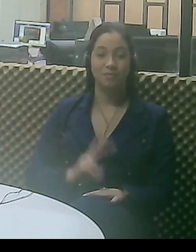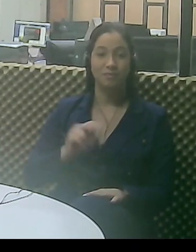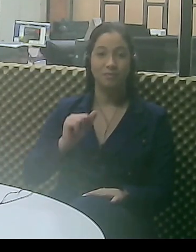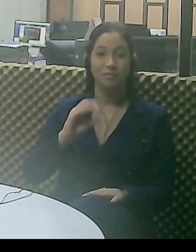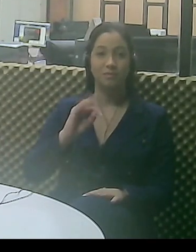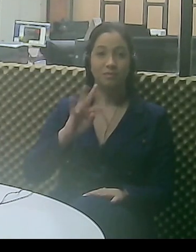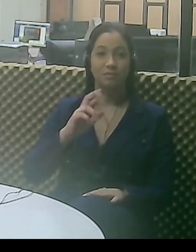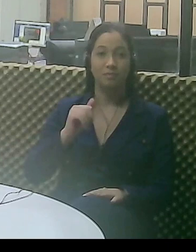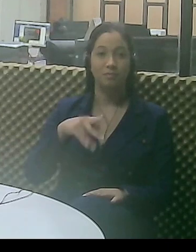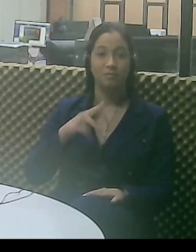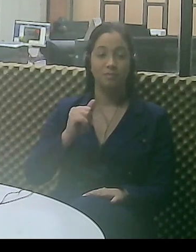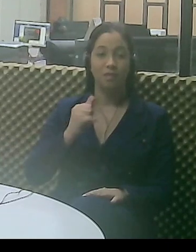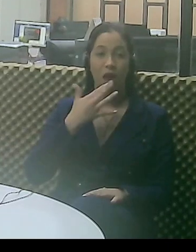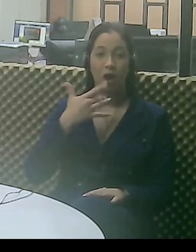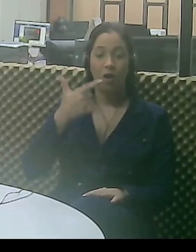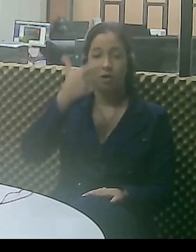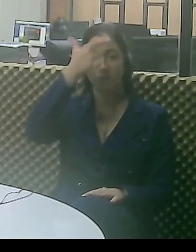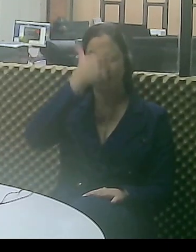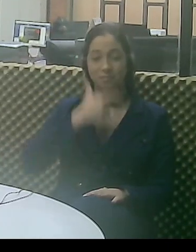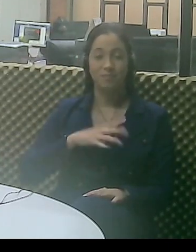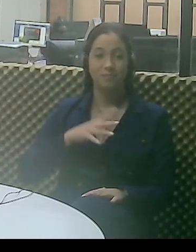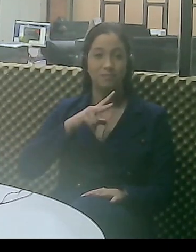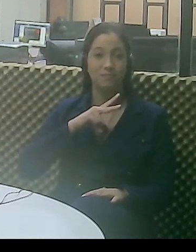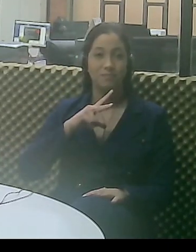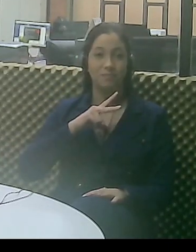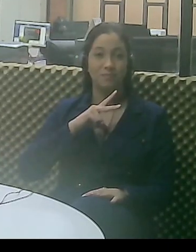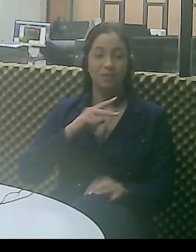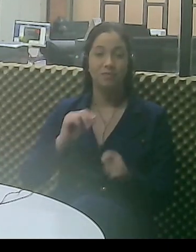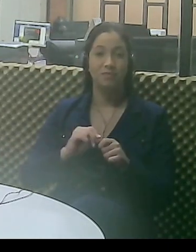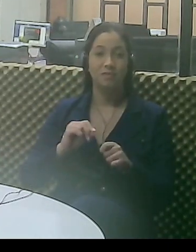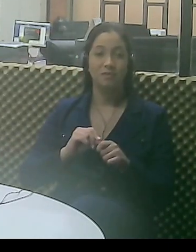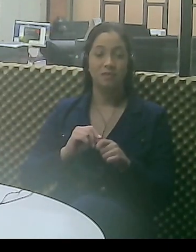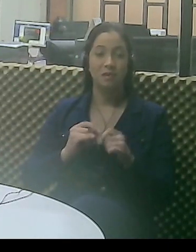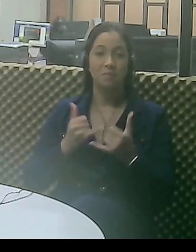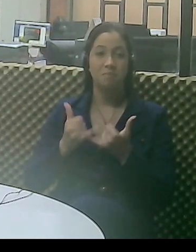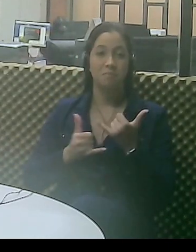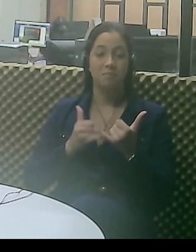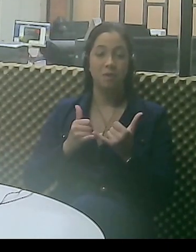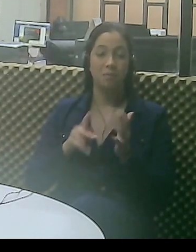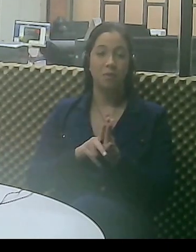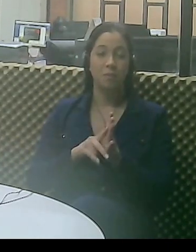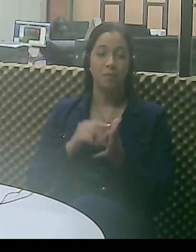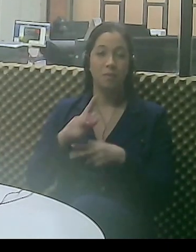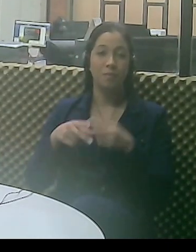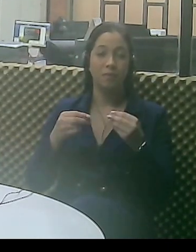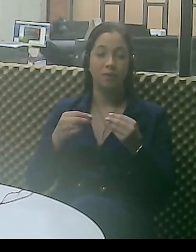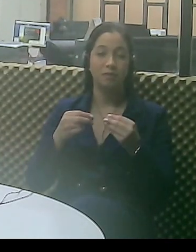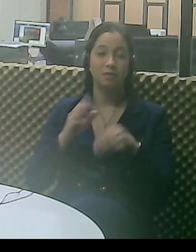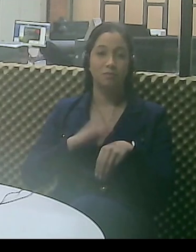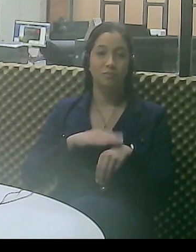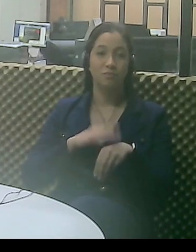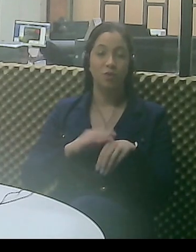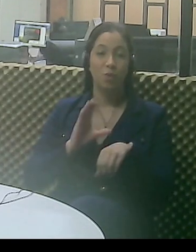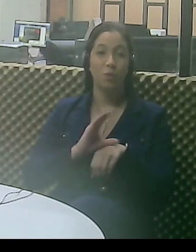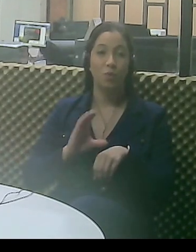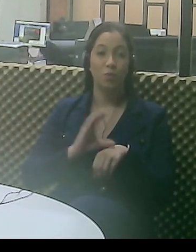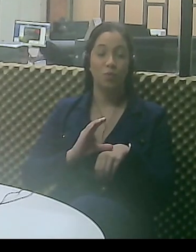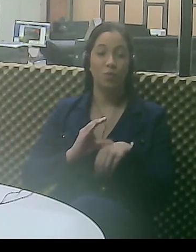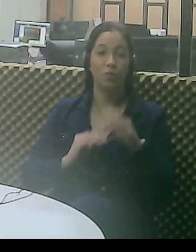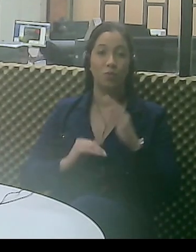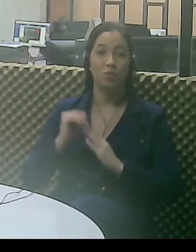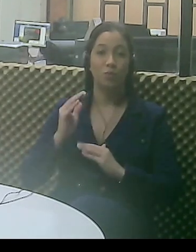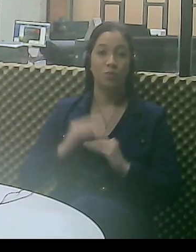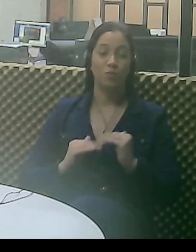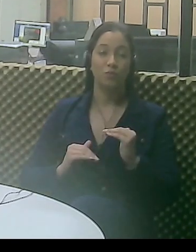Vacoterapia, coloração pessoal e confecção de chaveiros e lembrancinhas artesanais são alguns dos cursos profissionalizantes